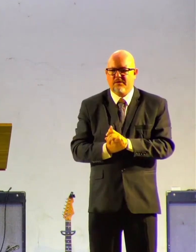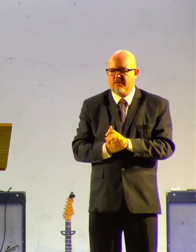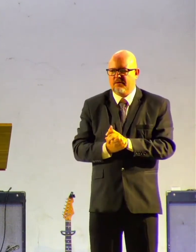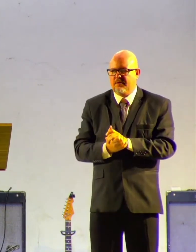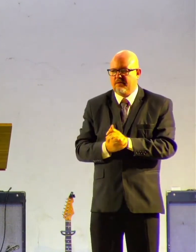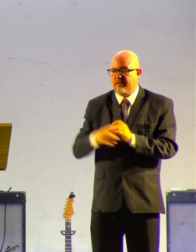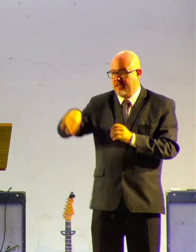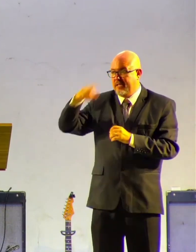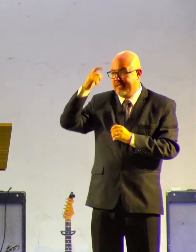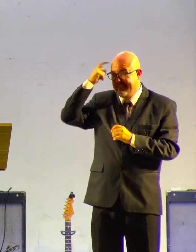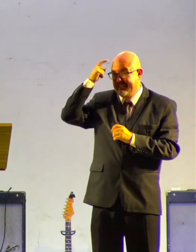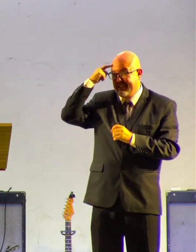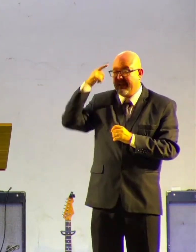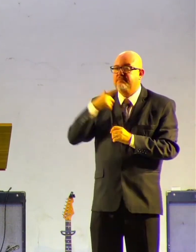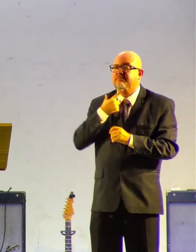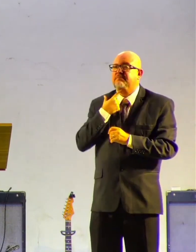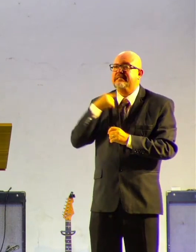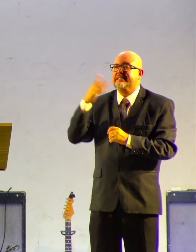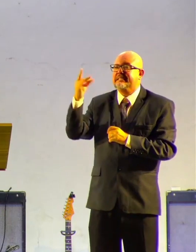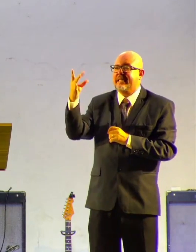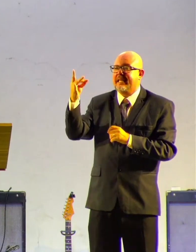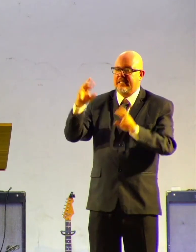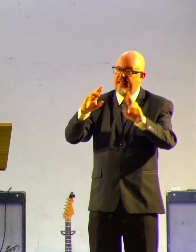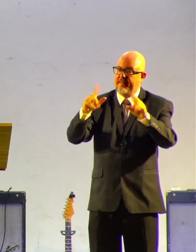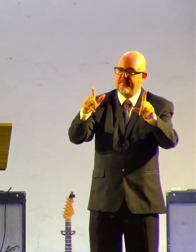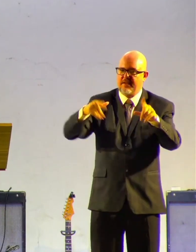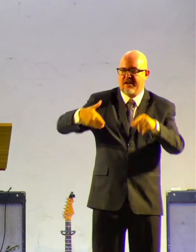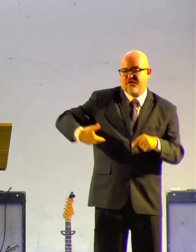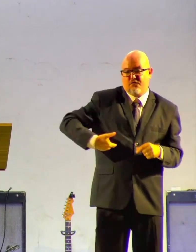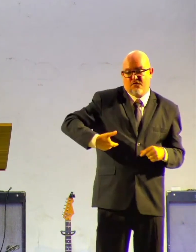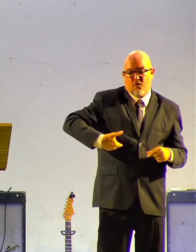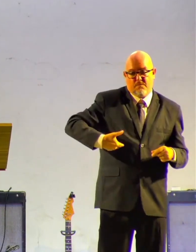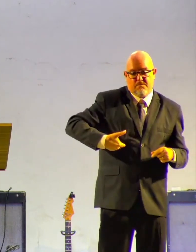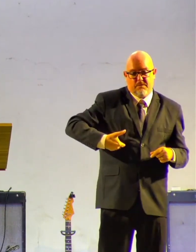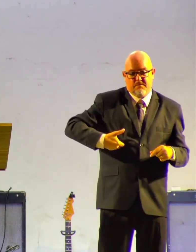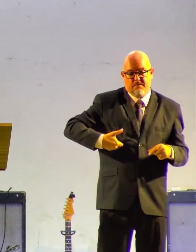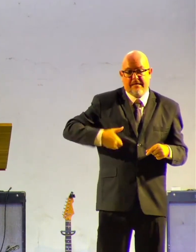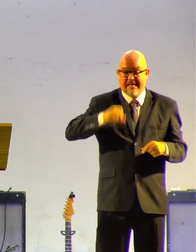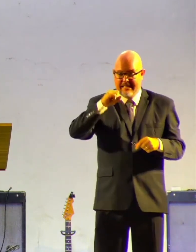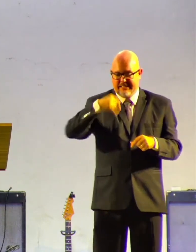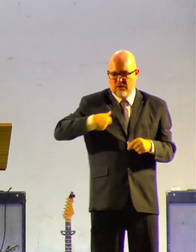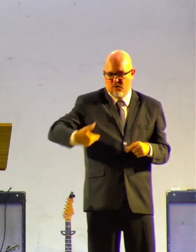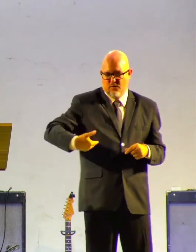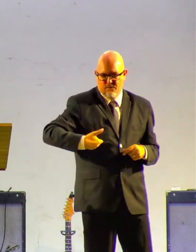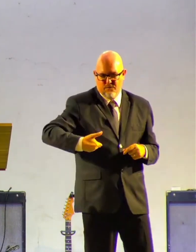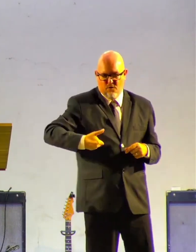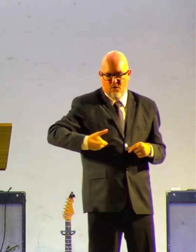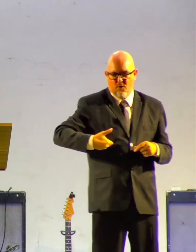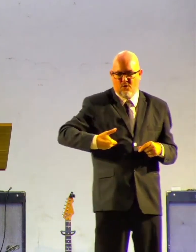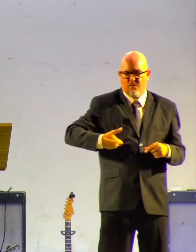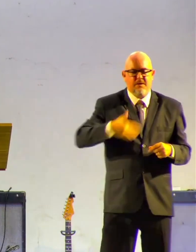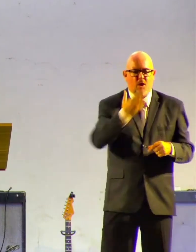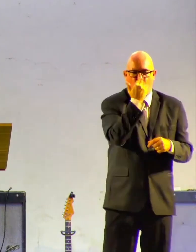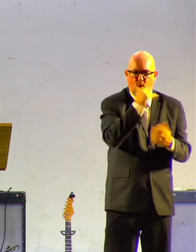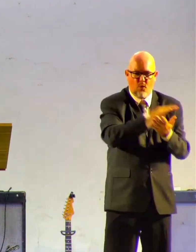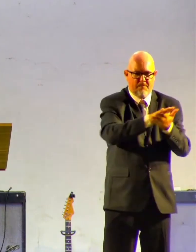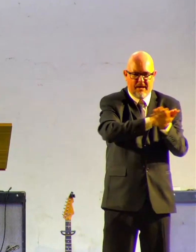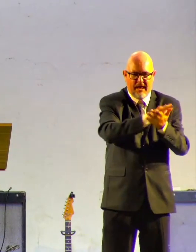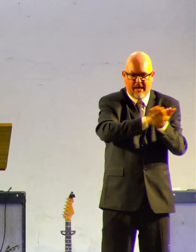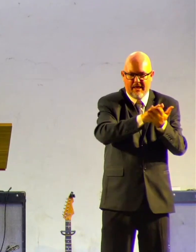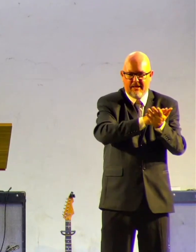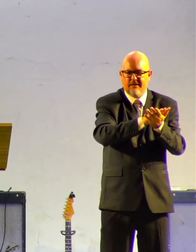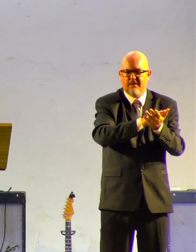Você bem sabe que sede é diferente de fome. Se você está com fome e você não se alimenta na